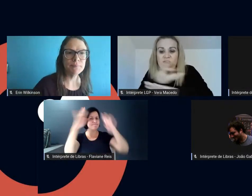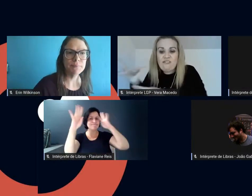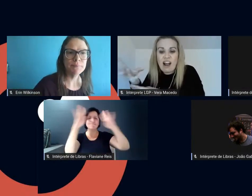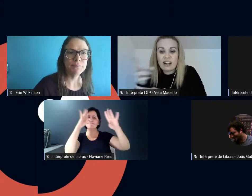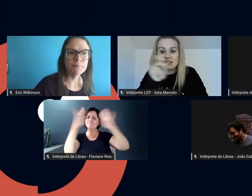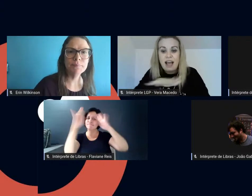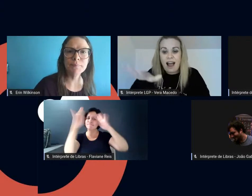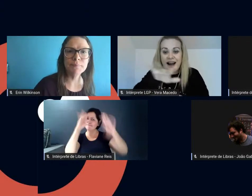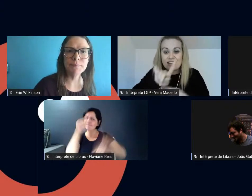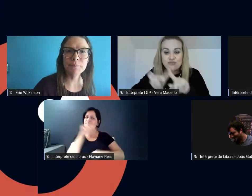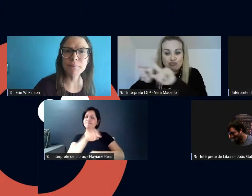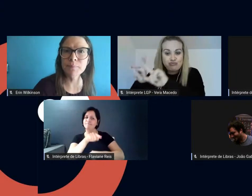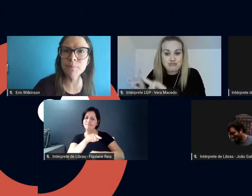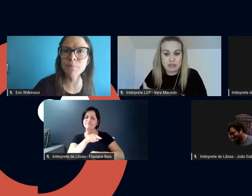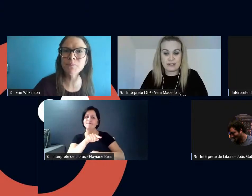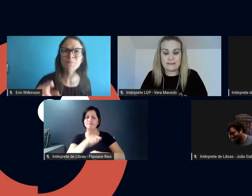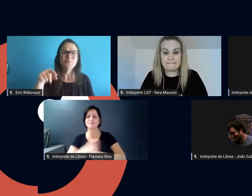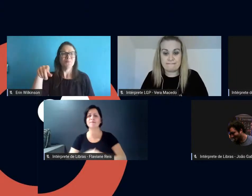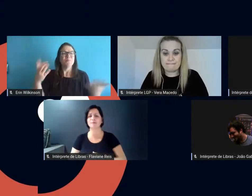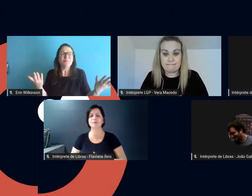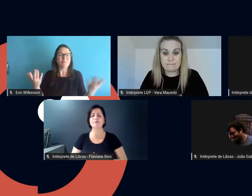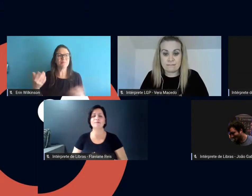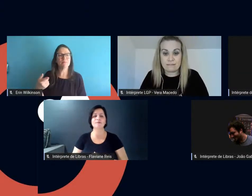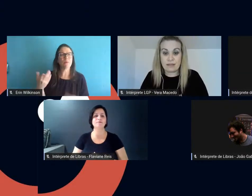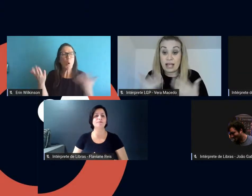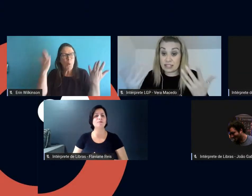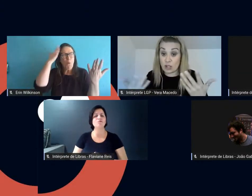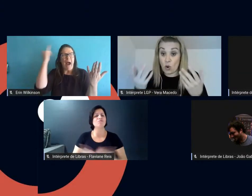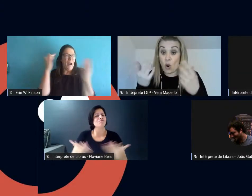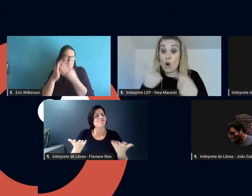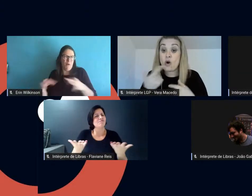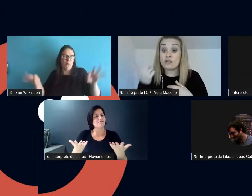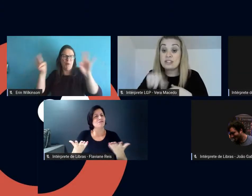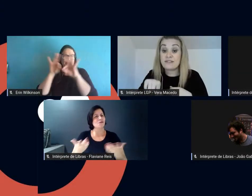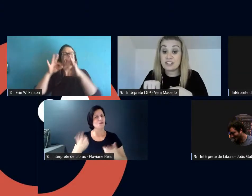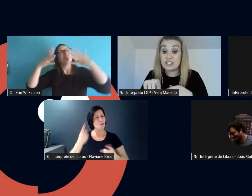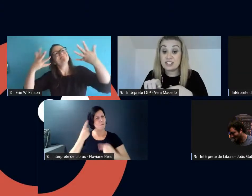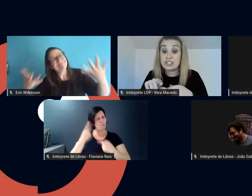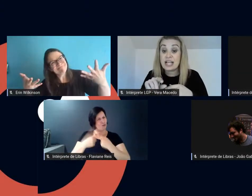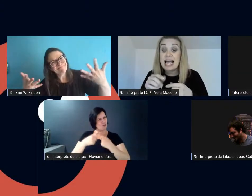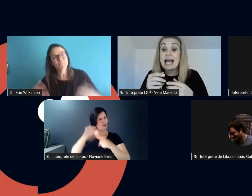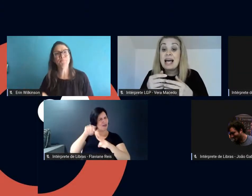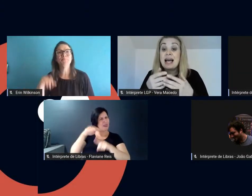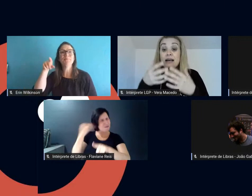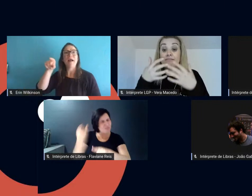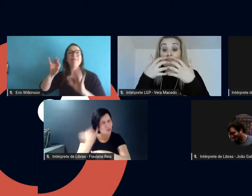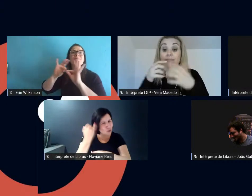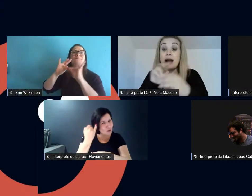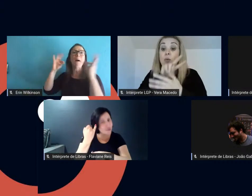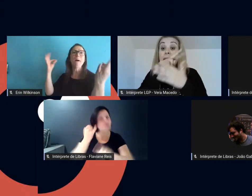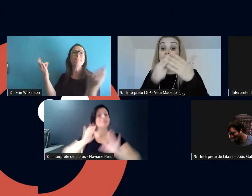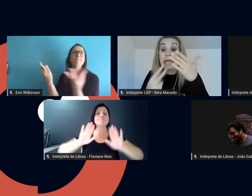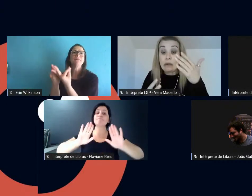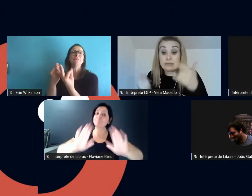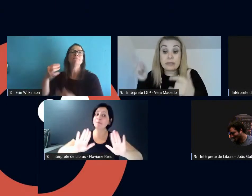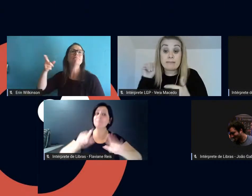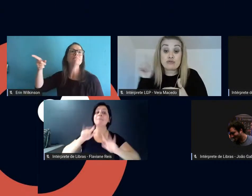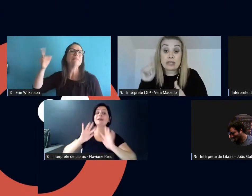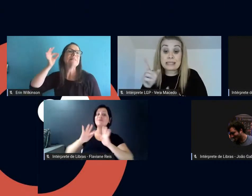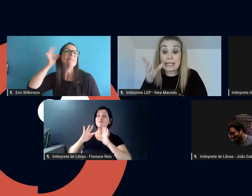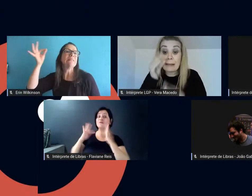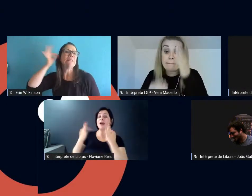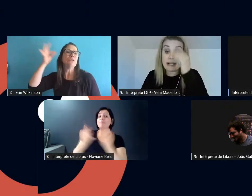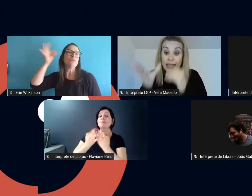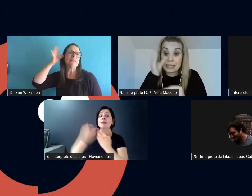espaços de informação. Então, trazendo novamente a questão do bilinguismo e da importância de se